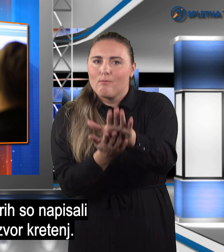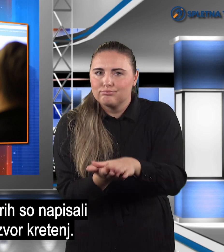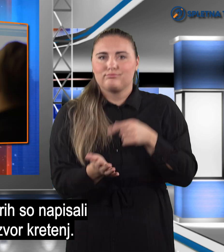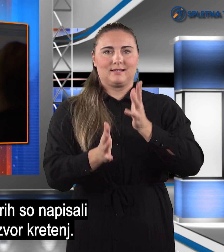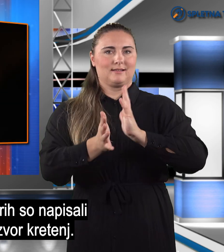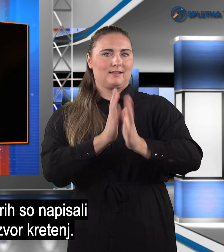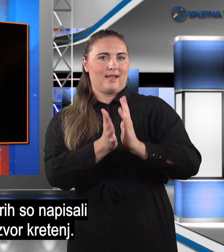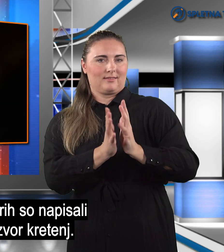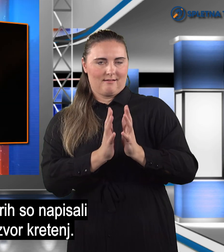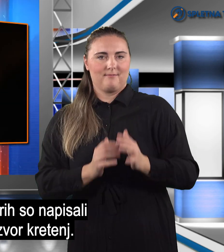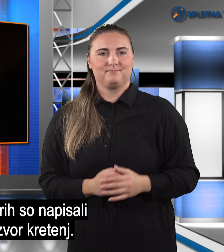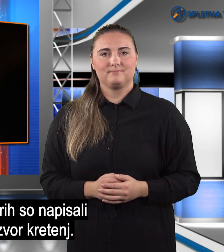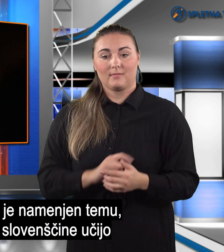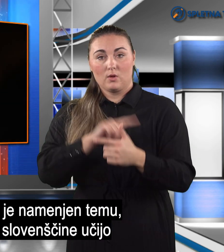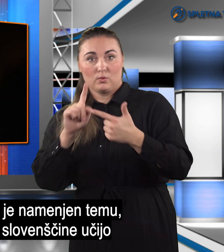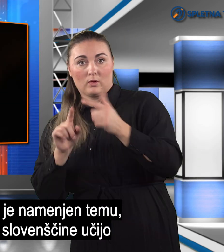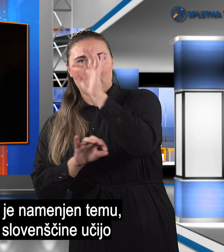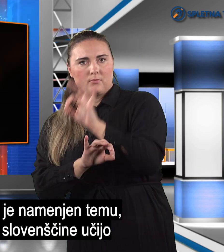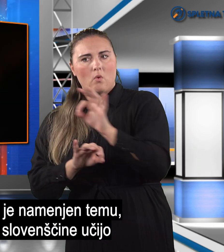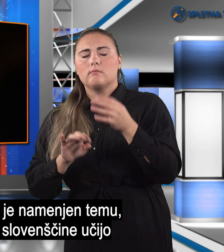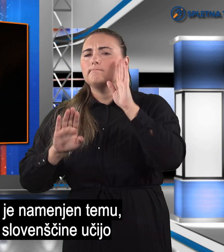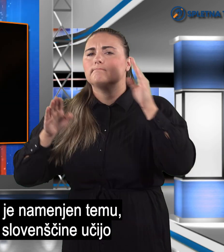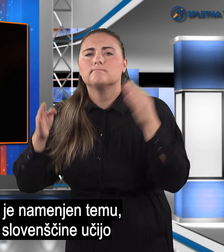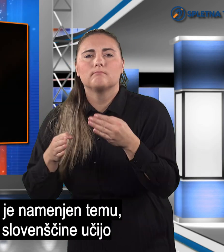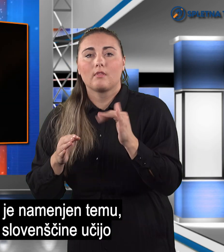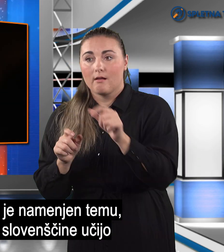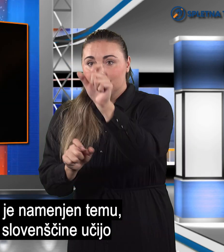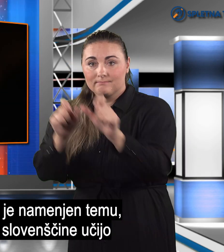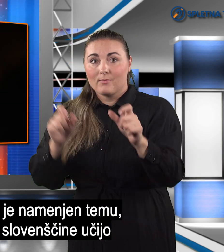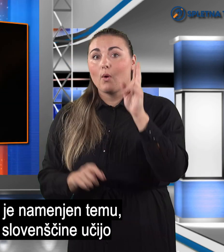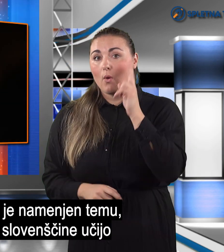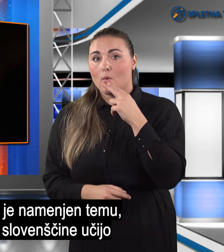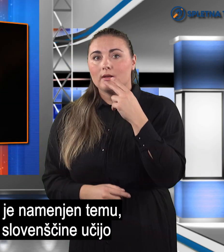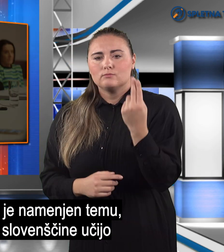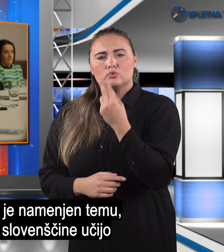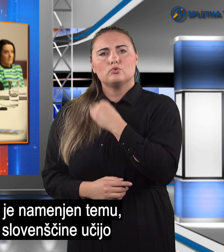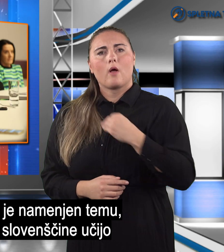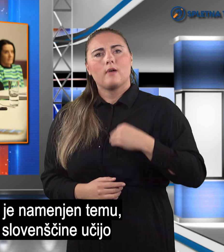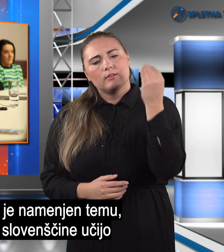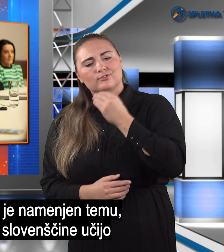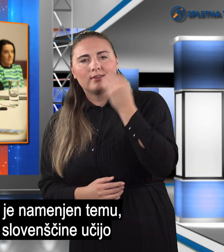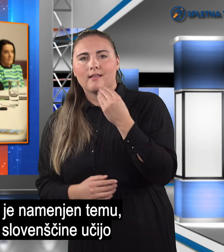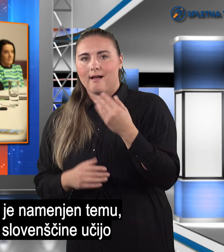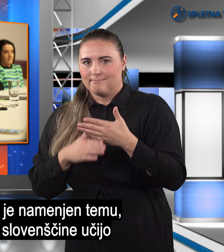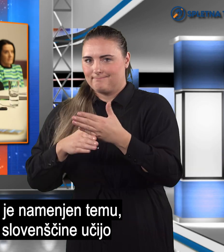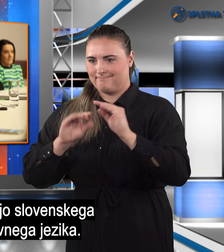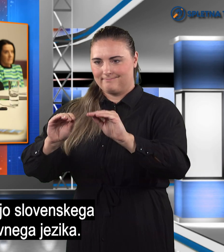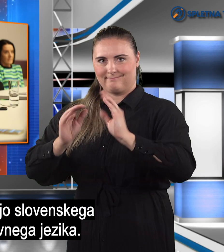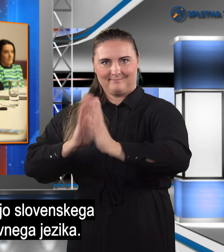kreten. Drugi projekt je namenjen temu, da se gluhi slovenščine učijo s pomočjo slovenskega